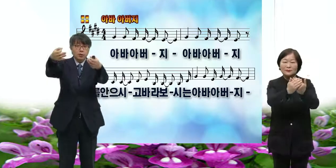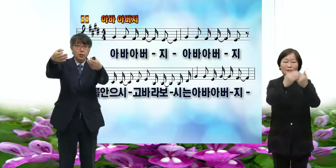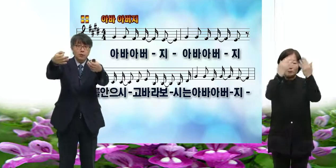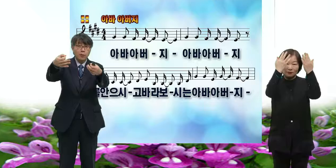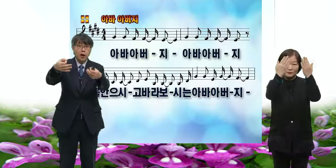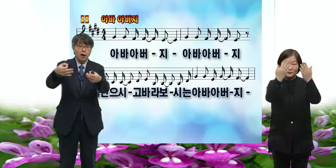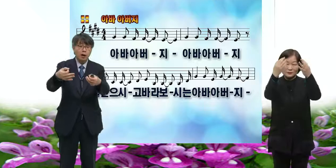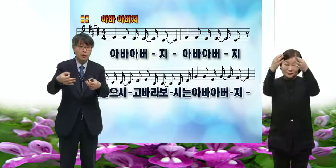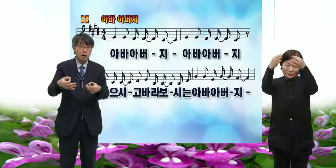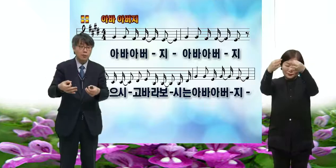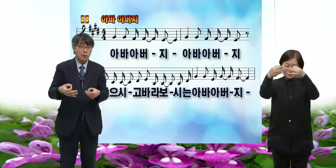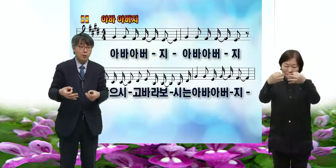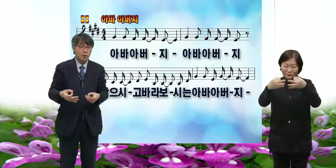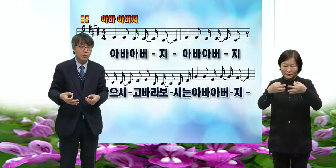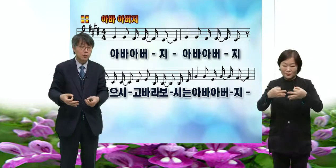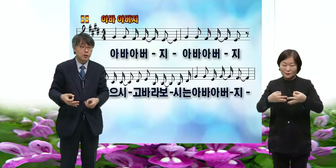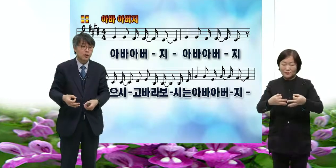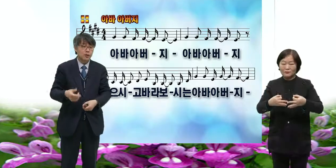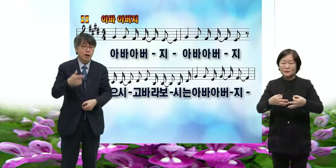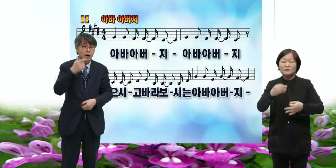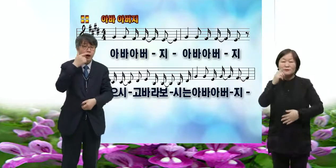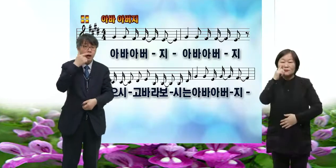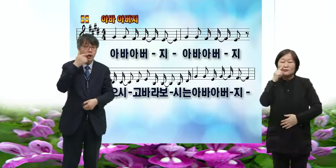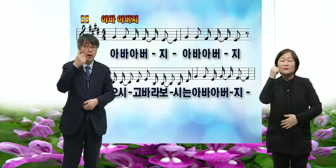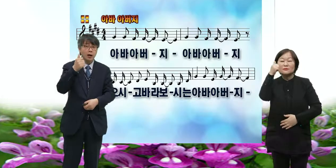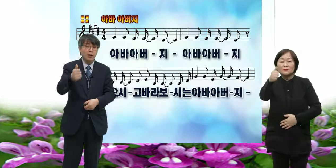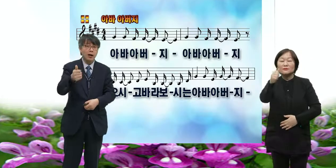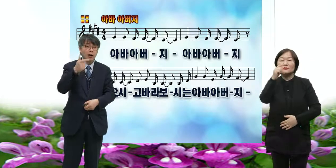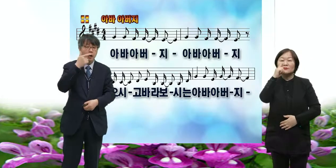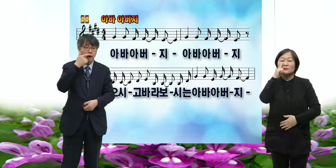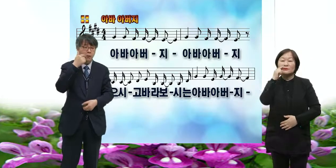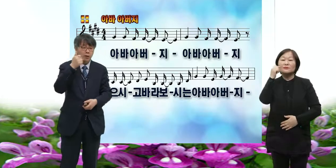안으시고 바라보시는 아바